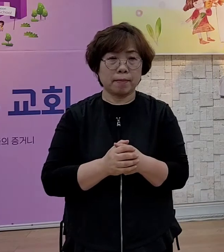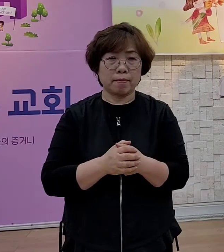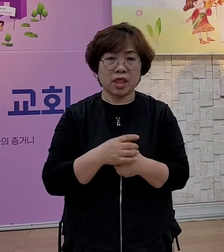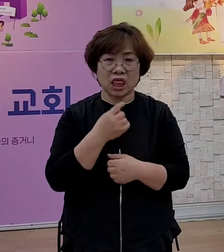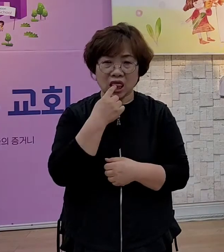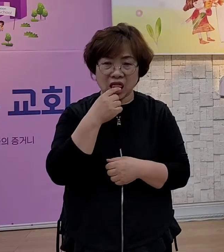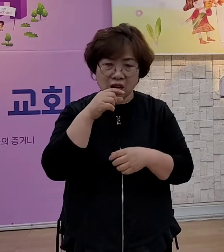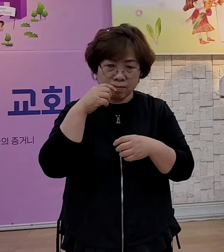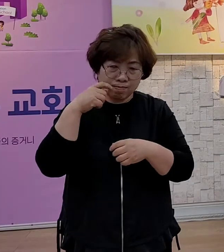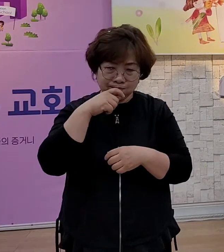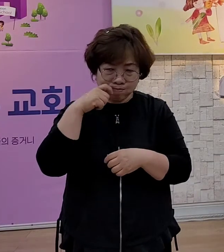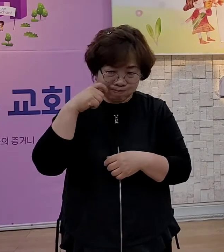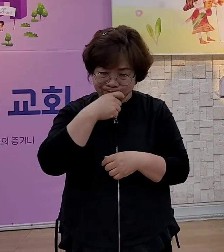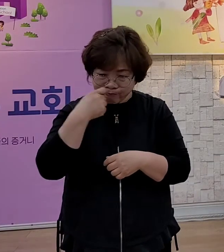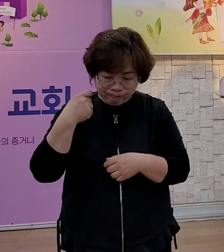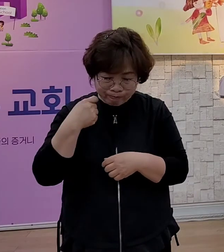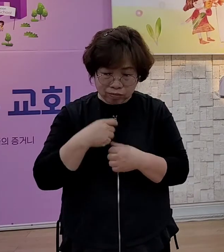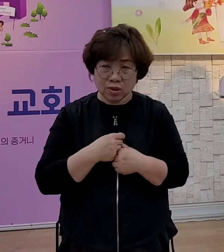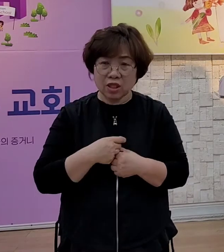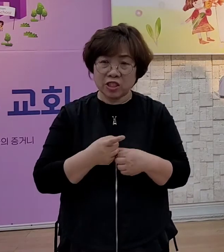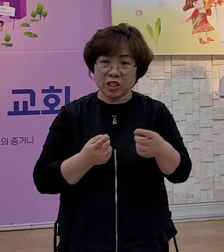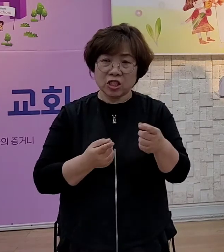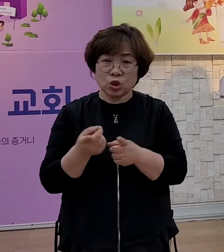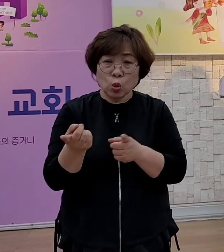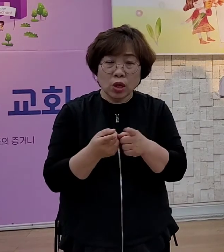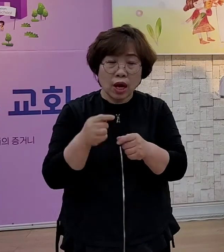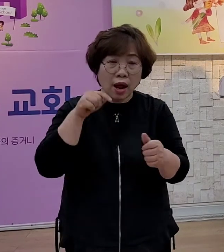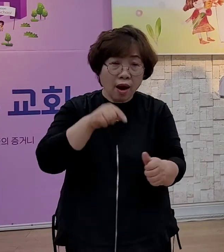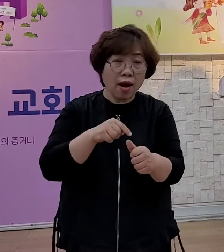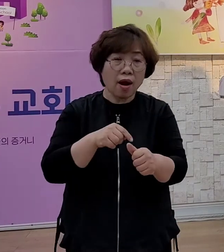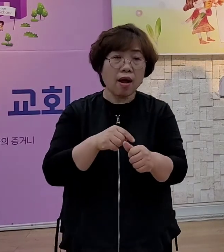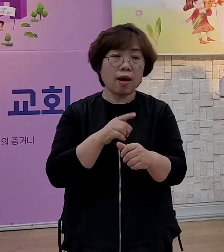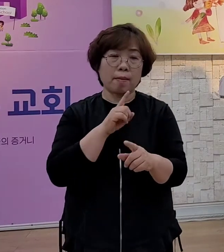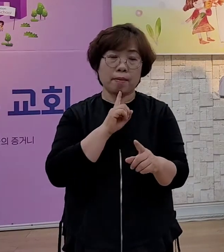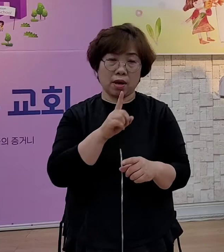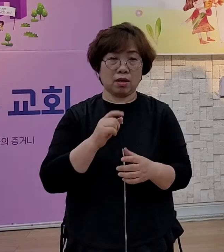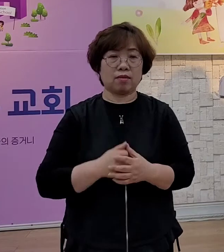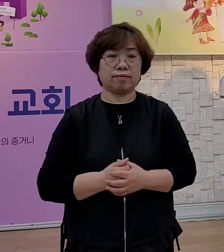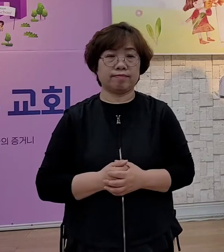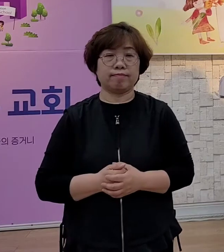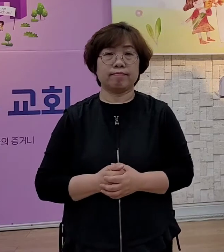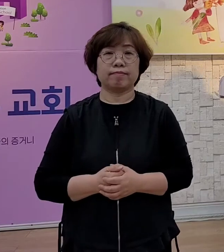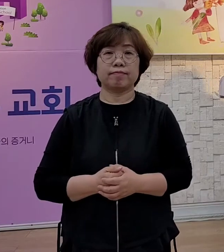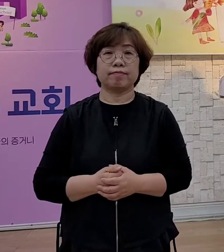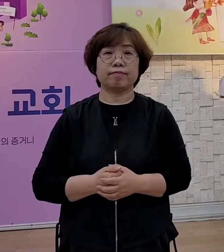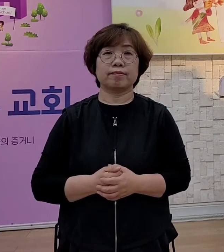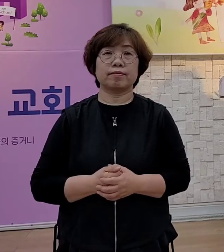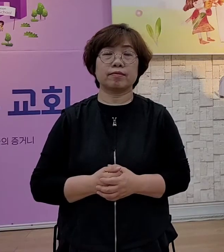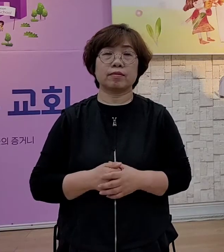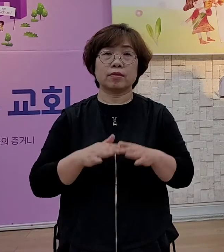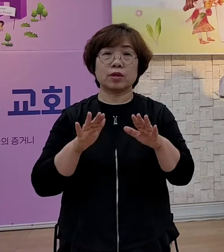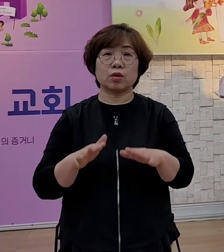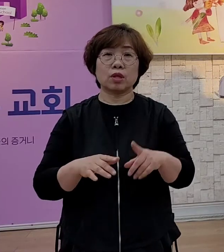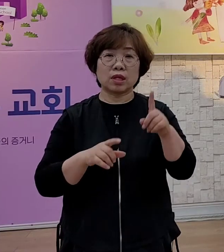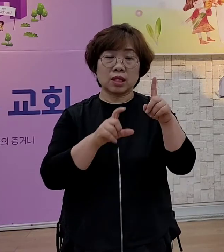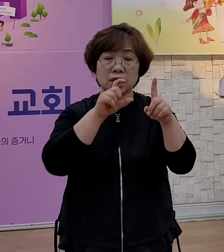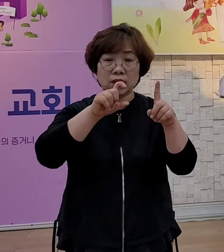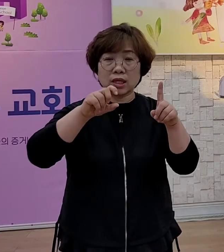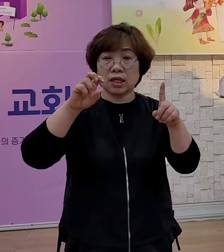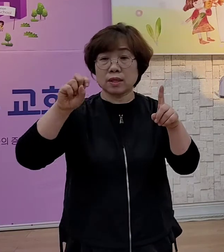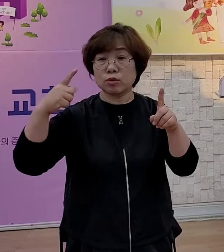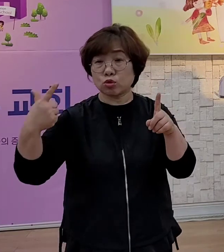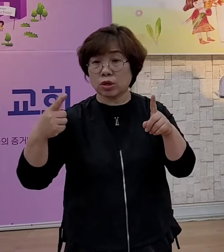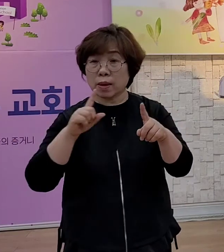물려라, 절제하라, 제어하라 이런 뜻이라는 것을 말씀하고 있습니다. 오늘 이 26절 이 말씀이